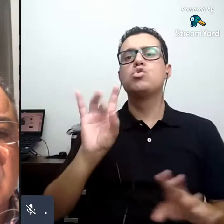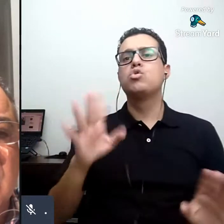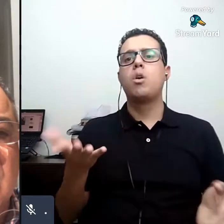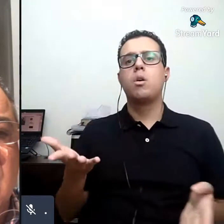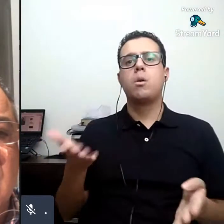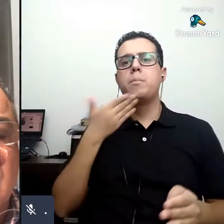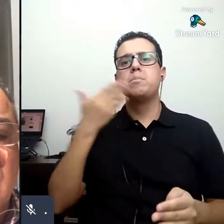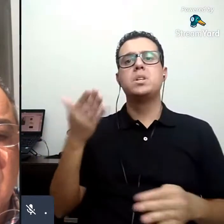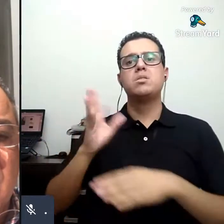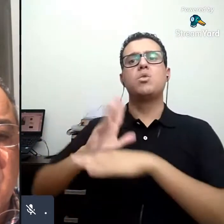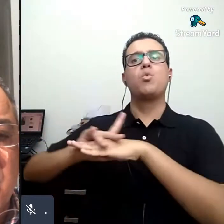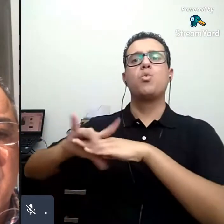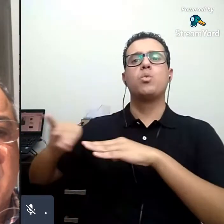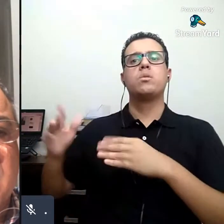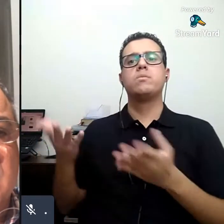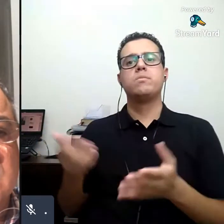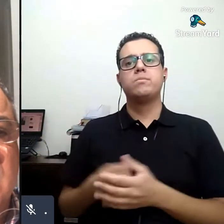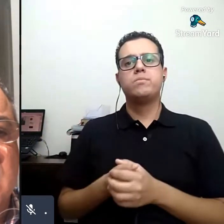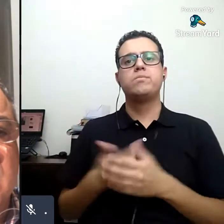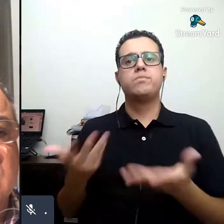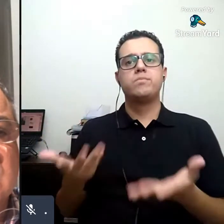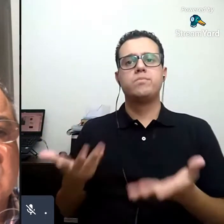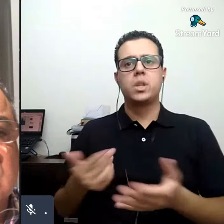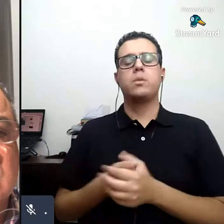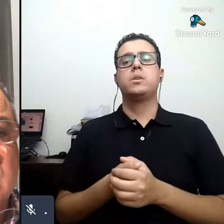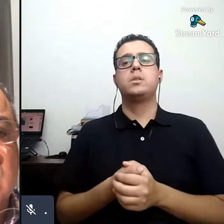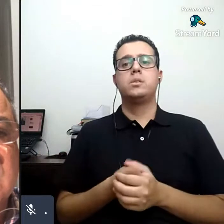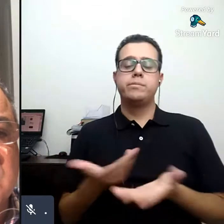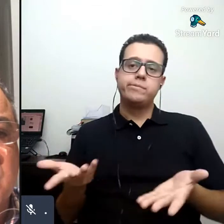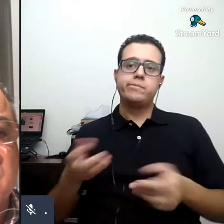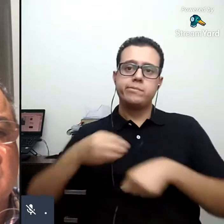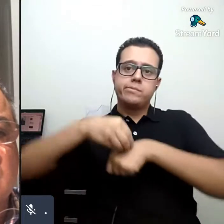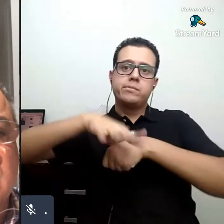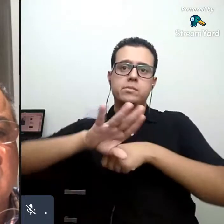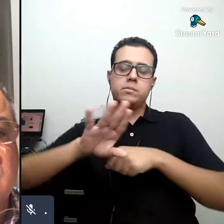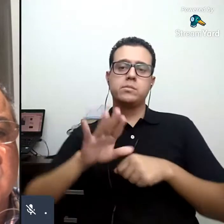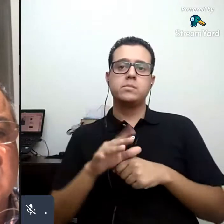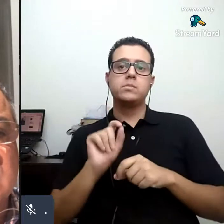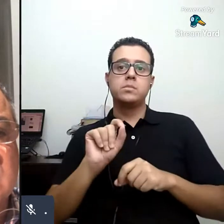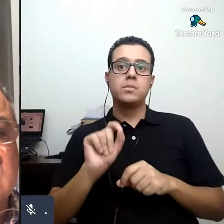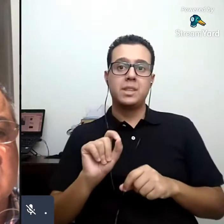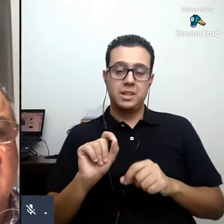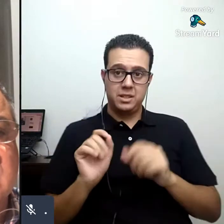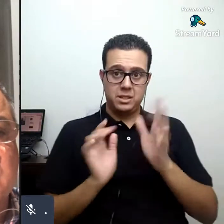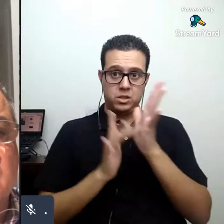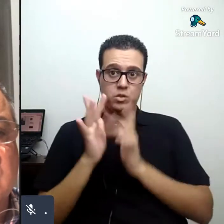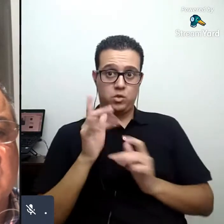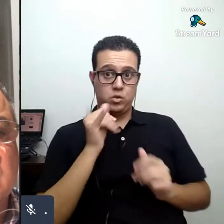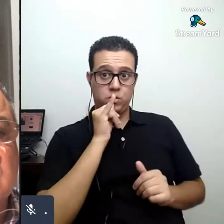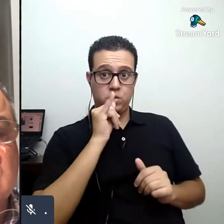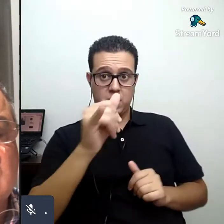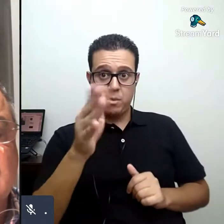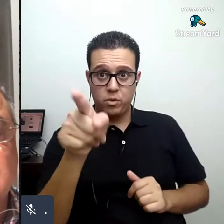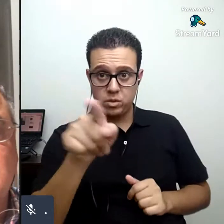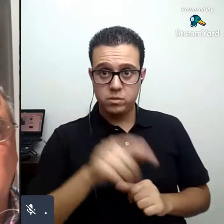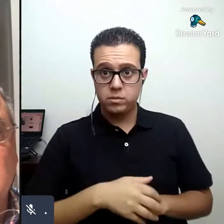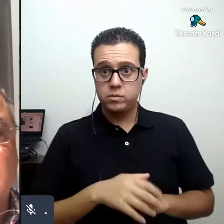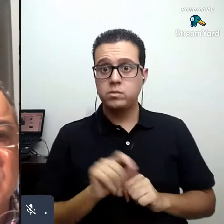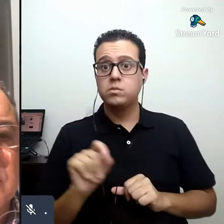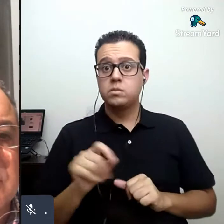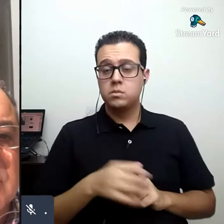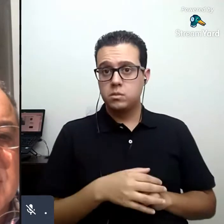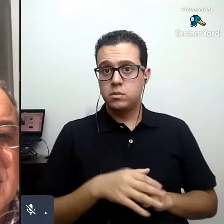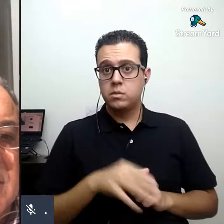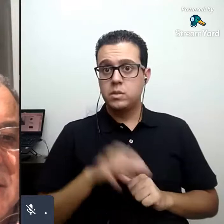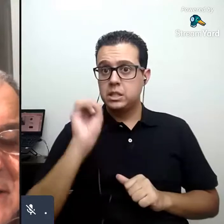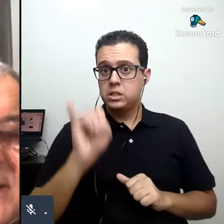Jesus para aqueles galileus: se porventura não virdes sinais e prodígios, de modo